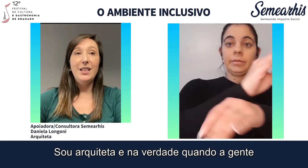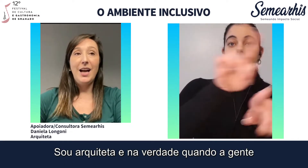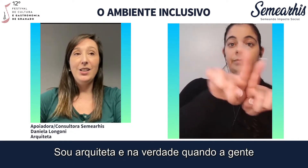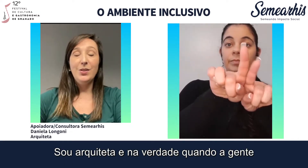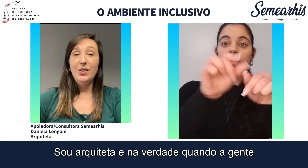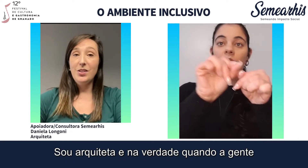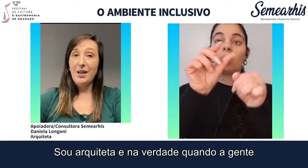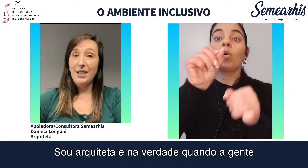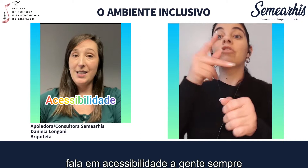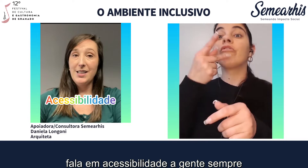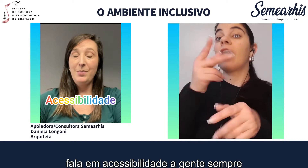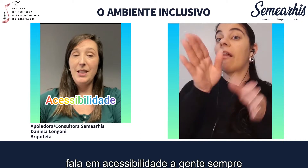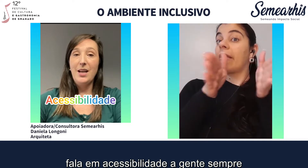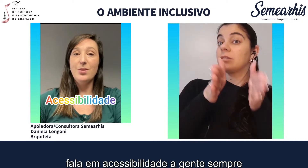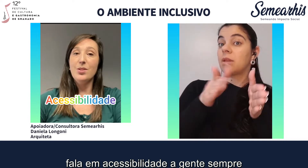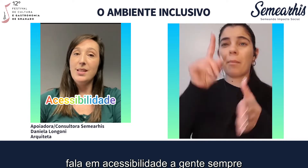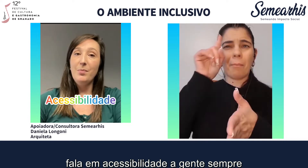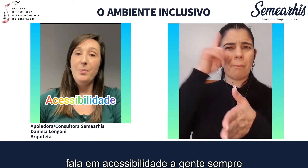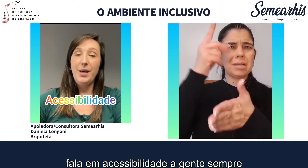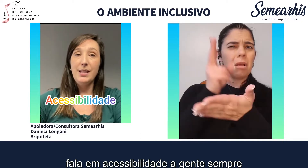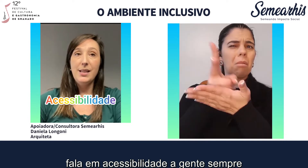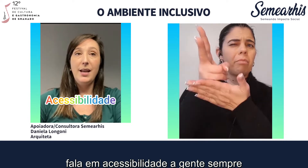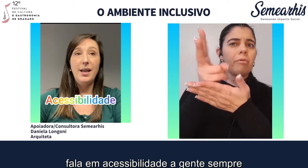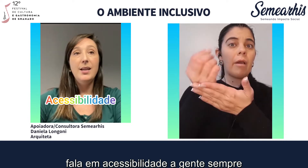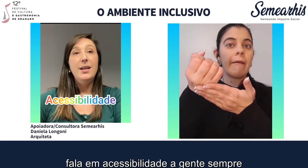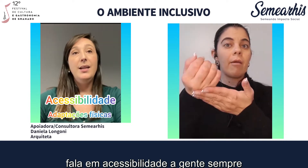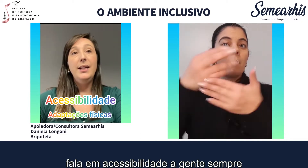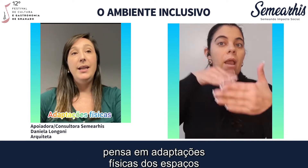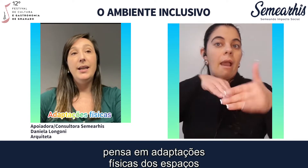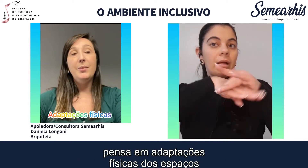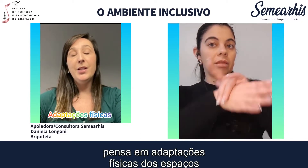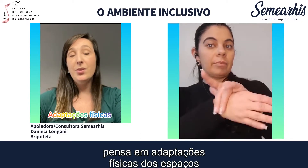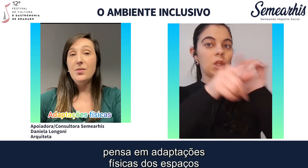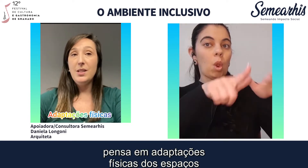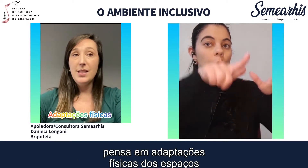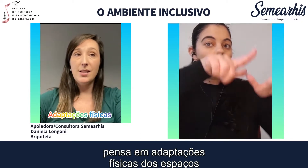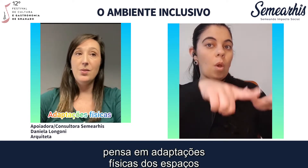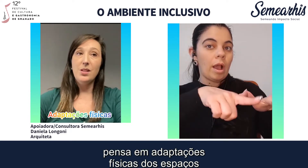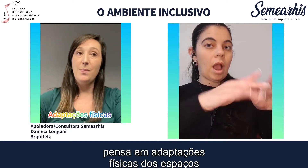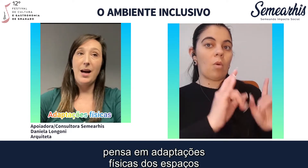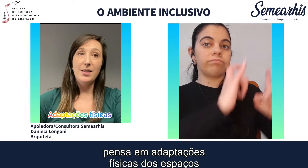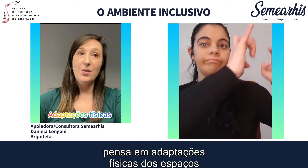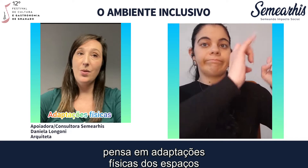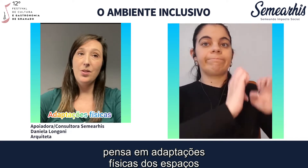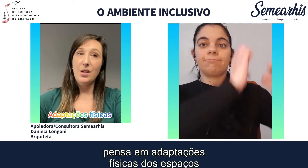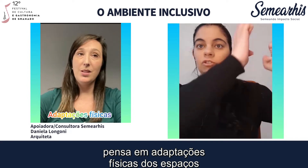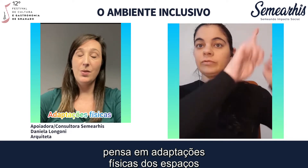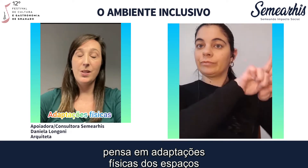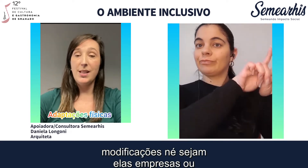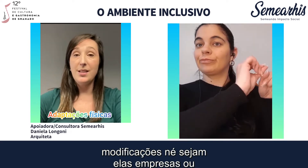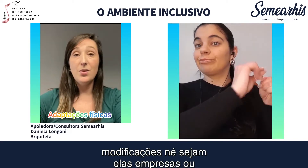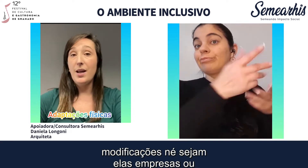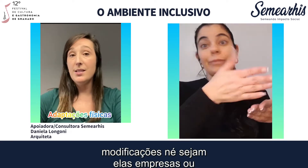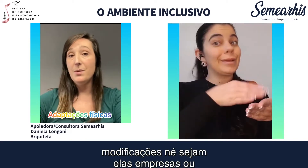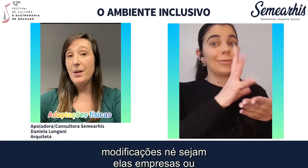na verdade, quando a gente fala em acessibilidade, a gente sempre pensa em adaptações físicas dos espaços ou edificações,